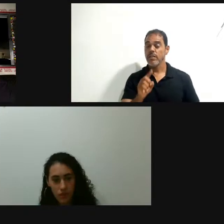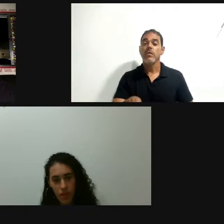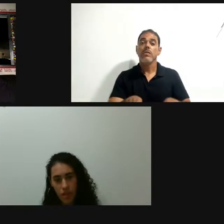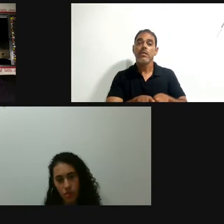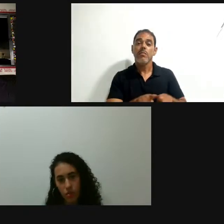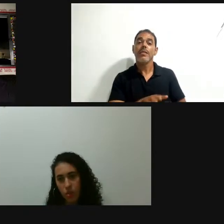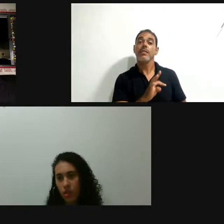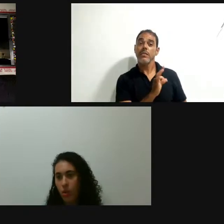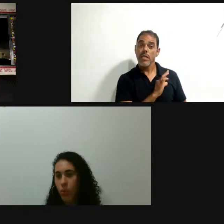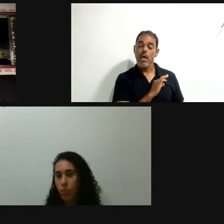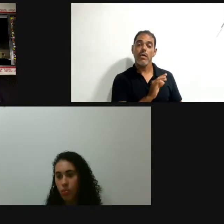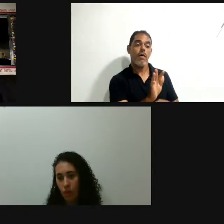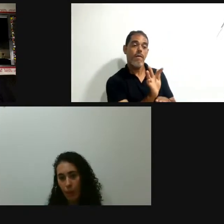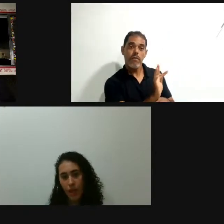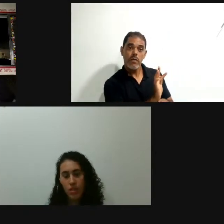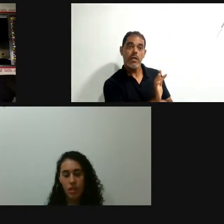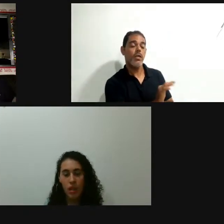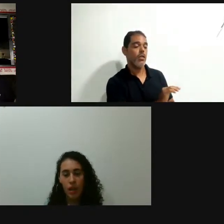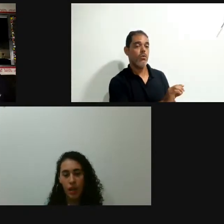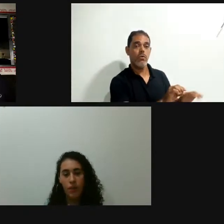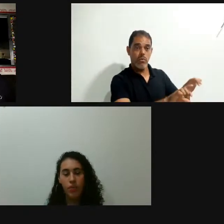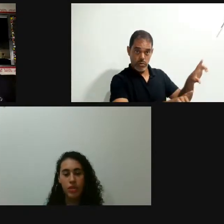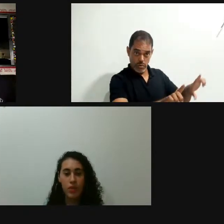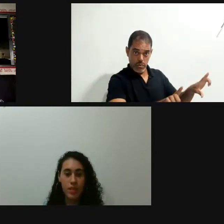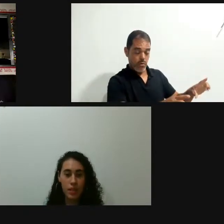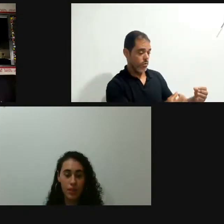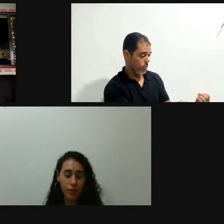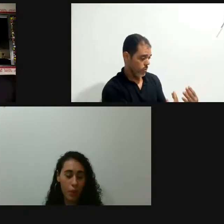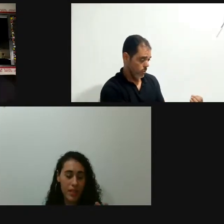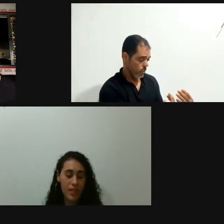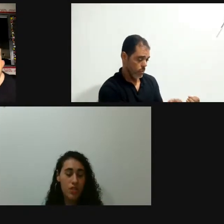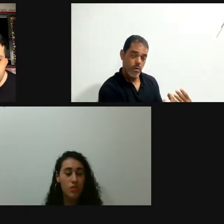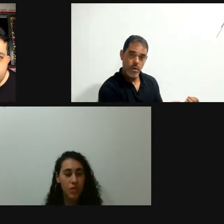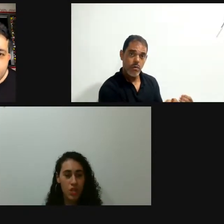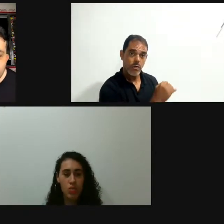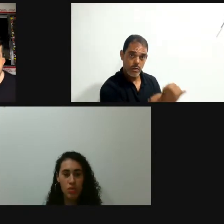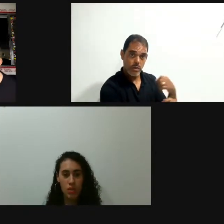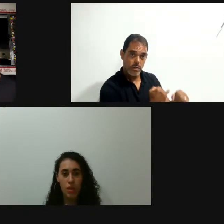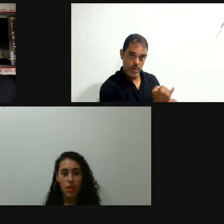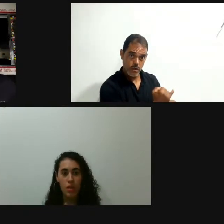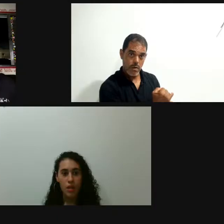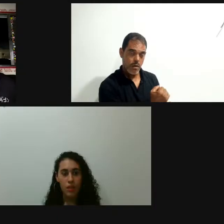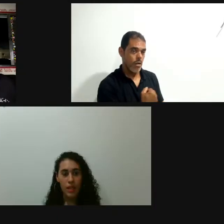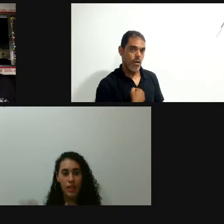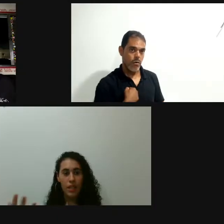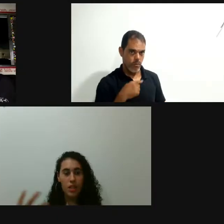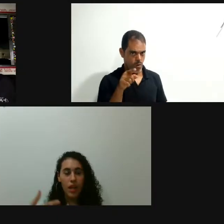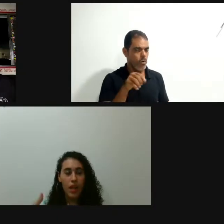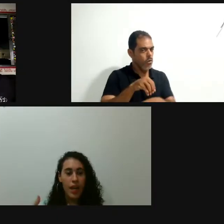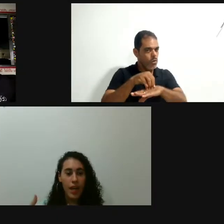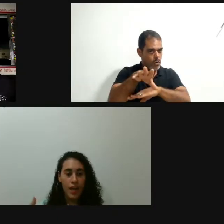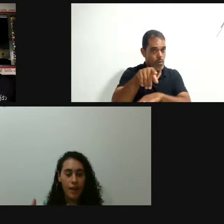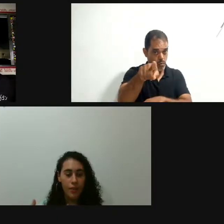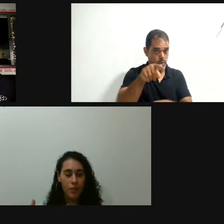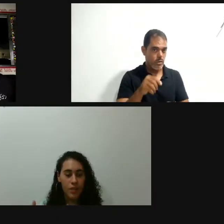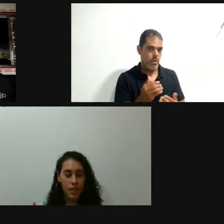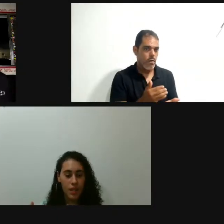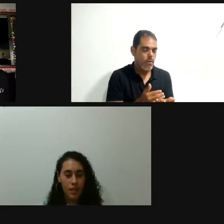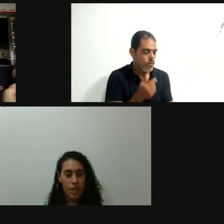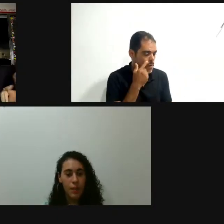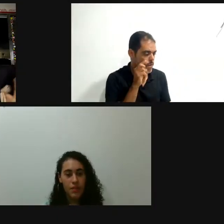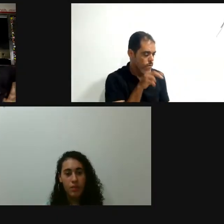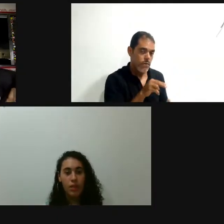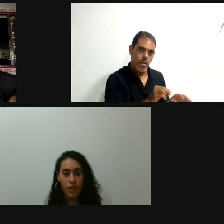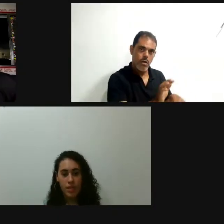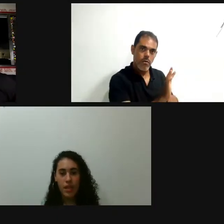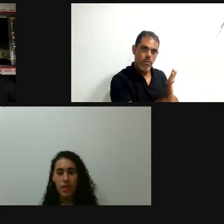técnicas e vídeos. Então, a minha dica se você começa a assistir vídeos, você que já vamos dizer,